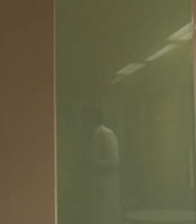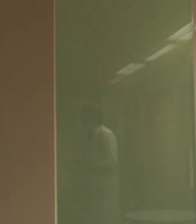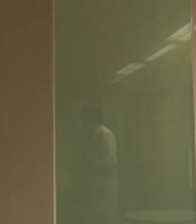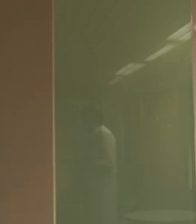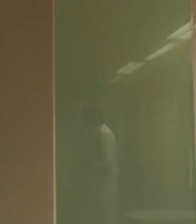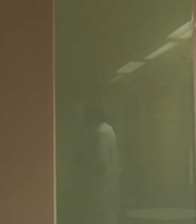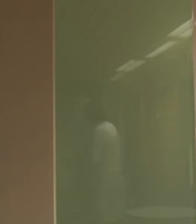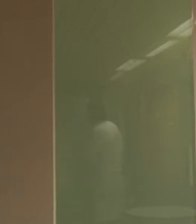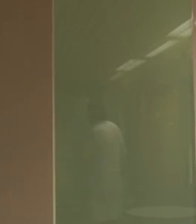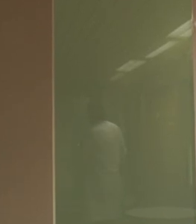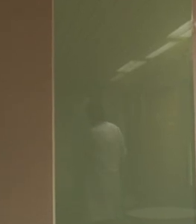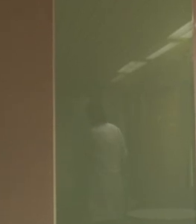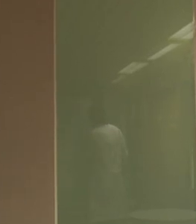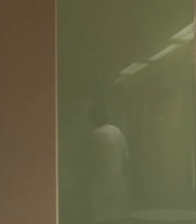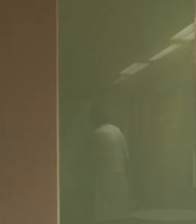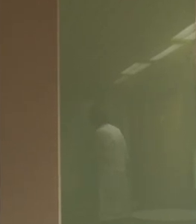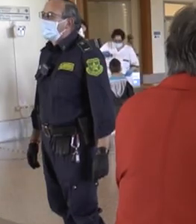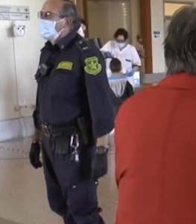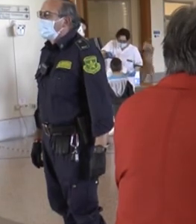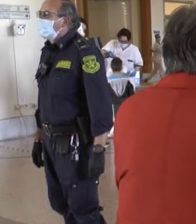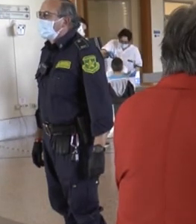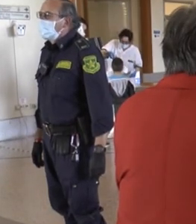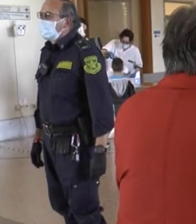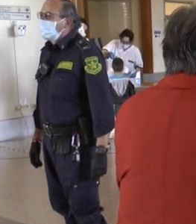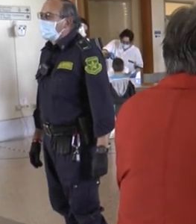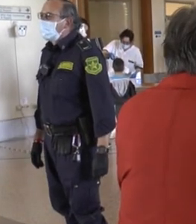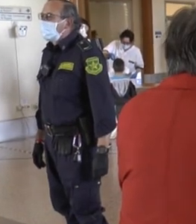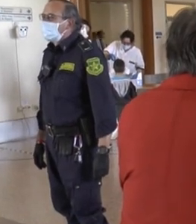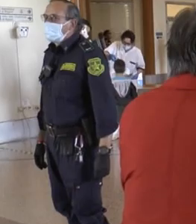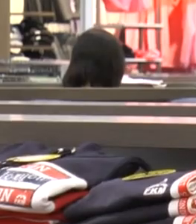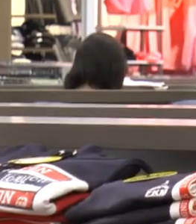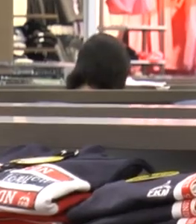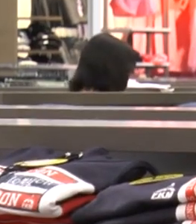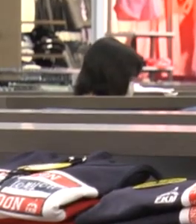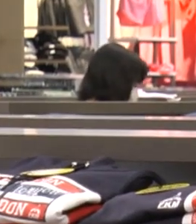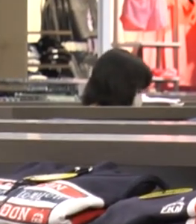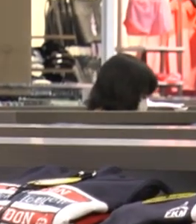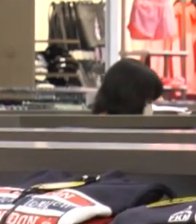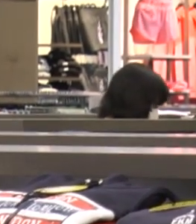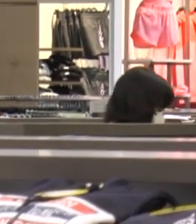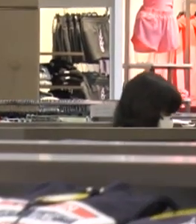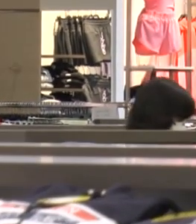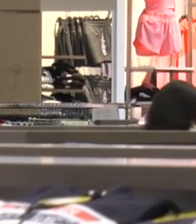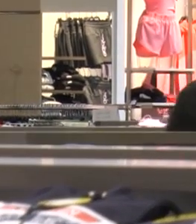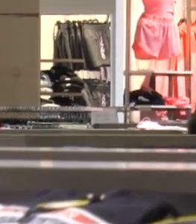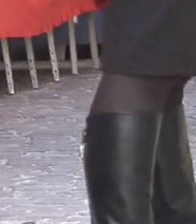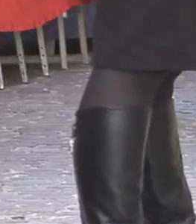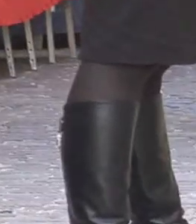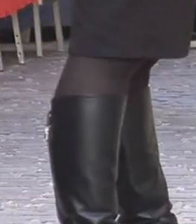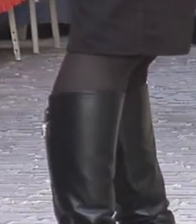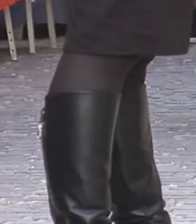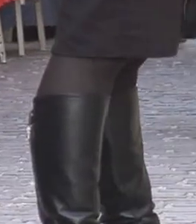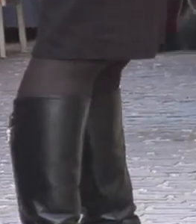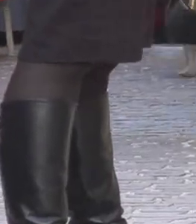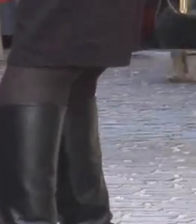la curva del coronavirus è in calo in veneto dove la permanenza in fascia gialla e le aperture commerciali previste dalla nuova ordinanza possono